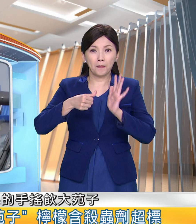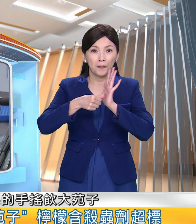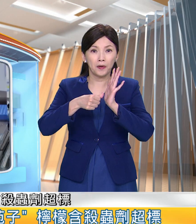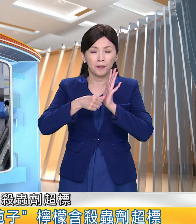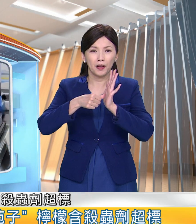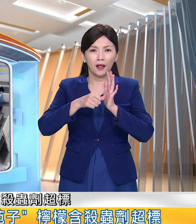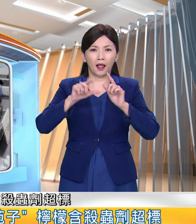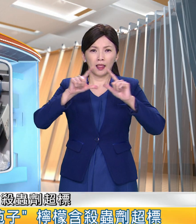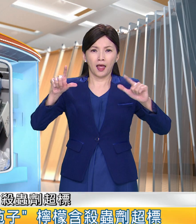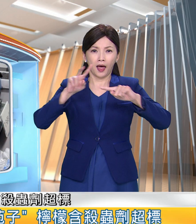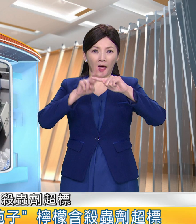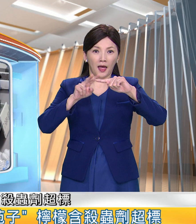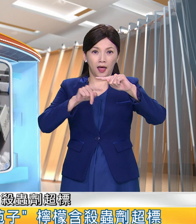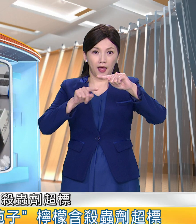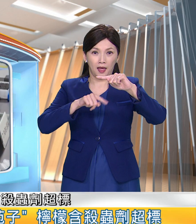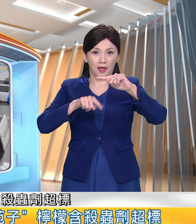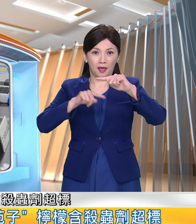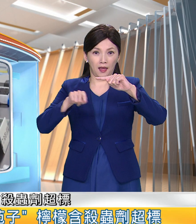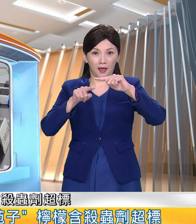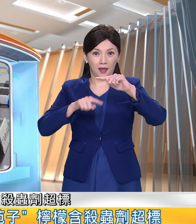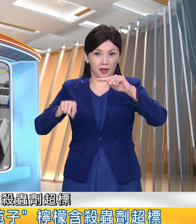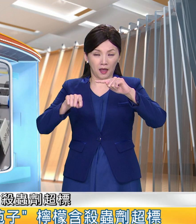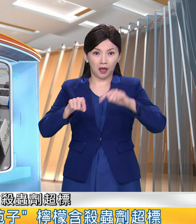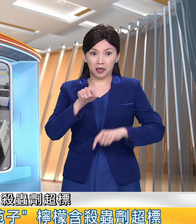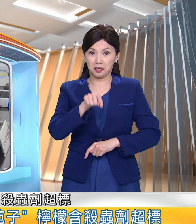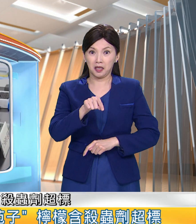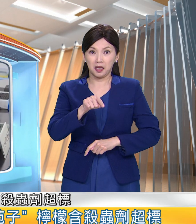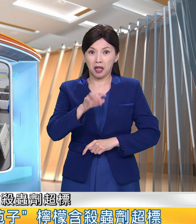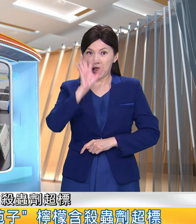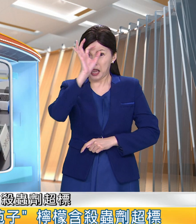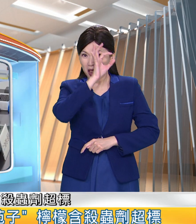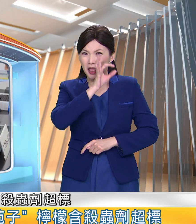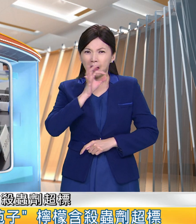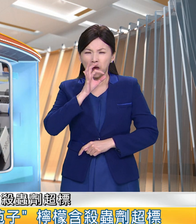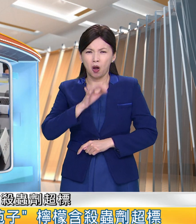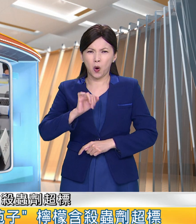也被检出柠檬含有杀虫剂超标。